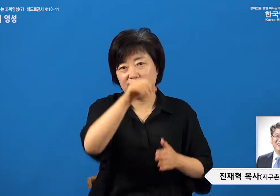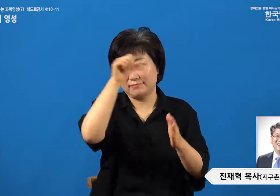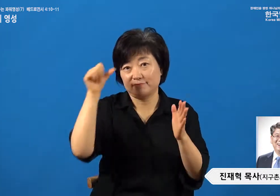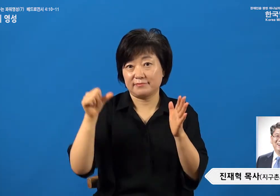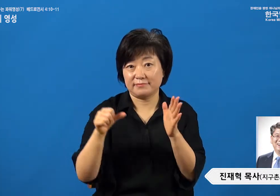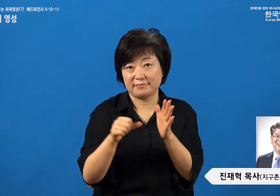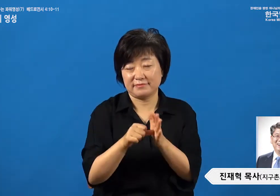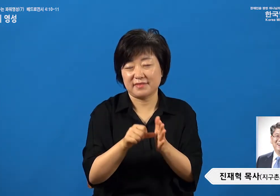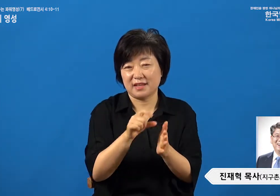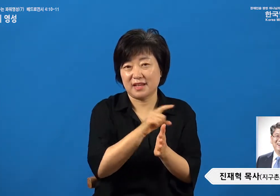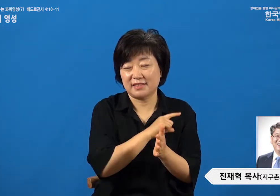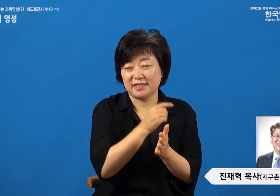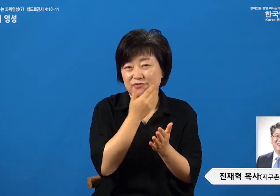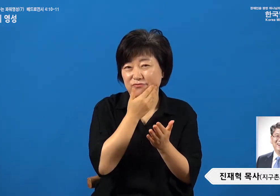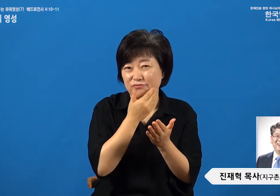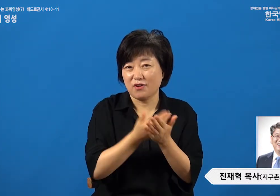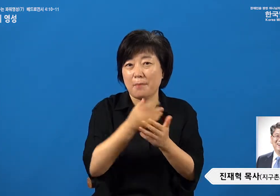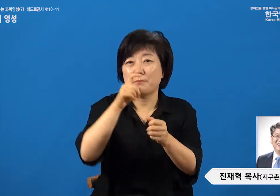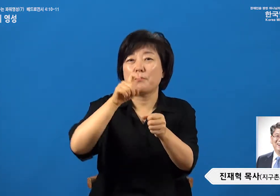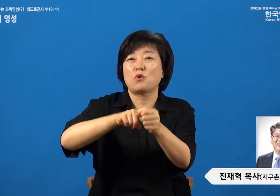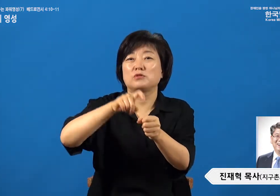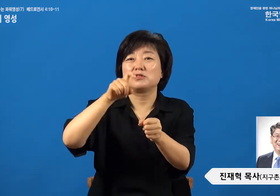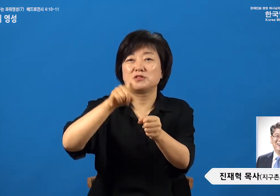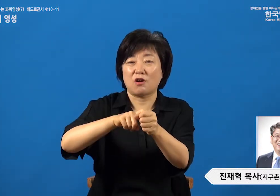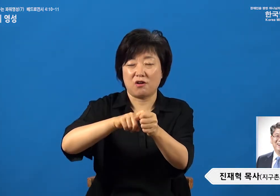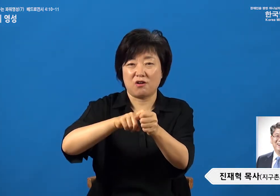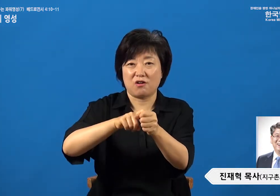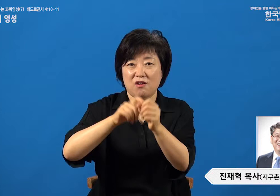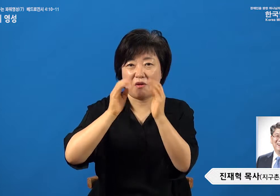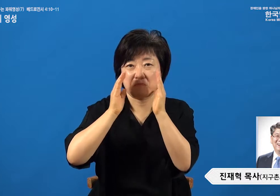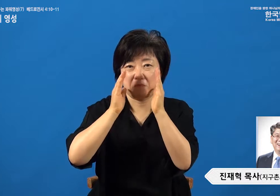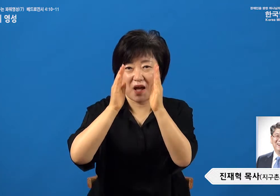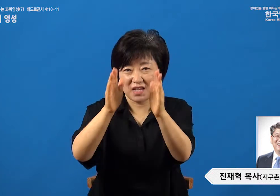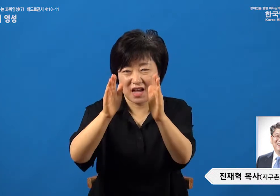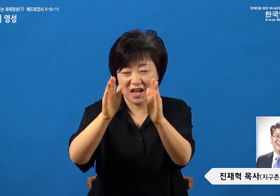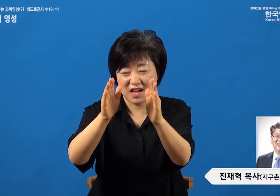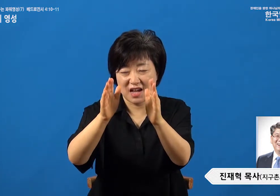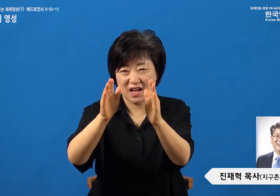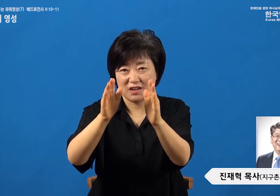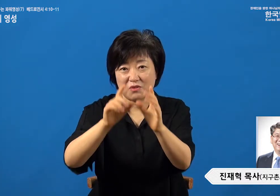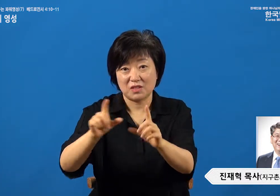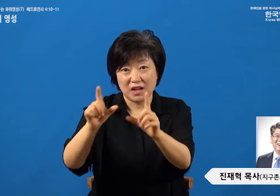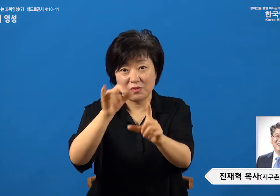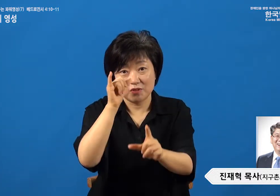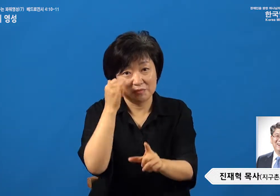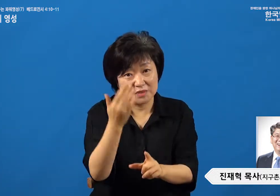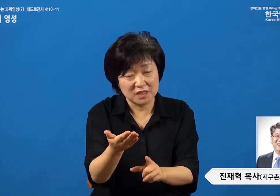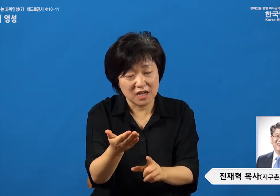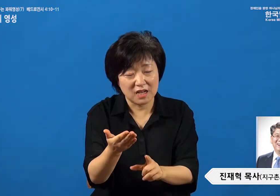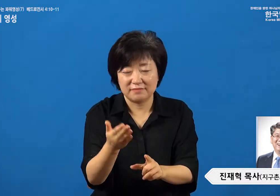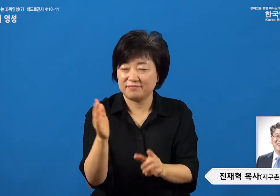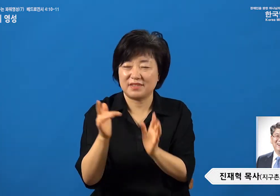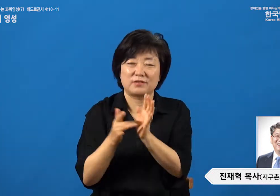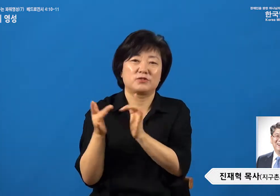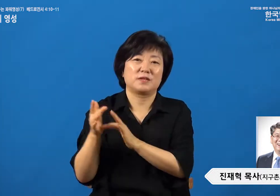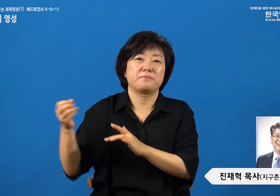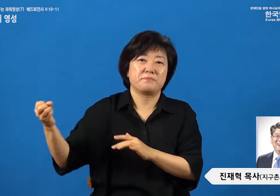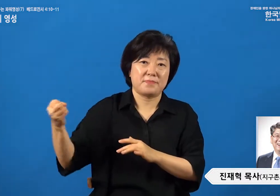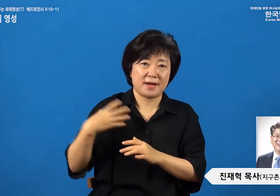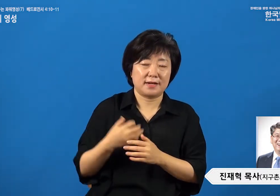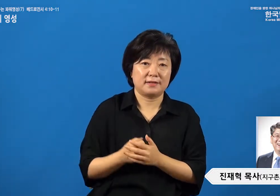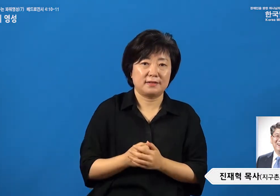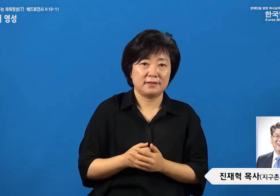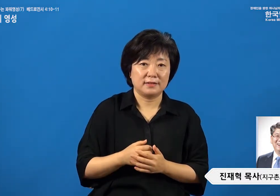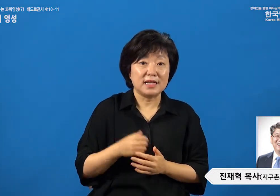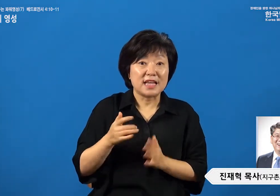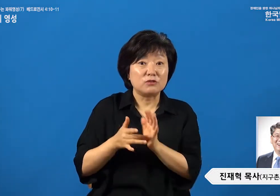우리 인생의 가장 중요한 목적과 방향이 되고 있다면, 오늘 예수님 말씀합니다.